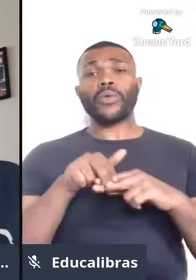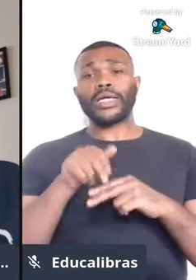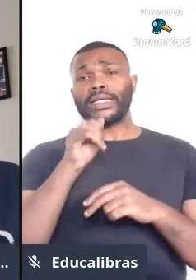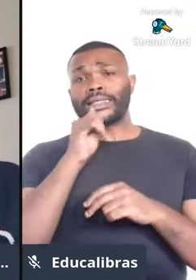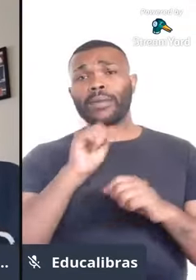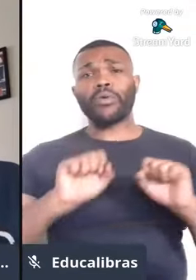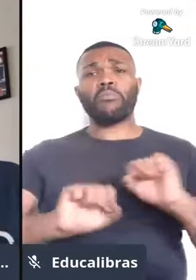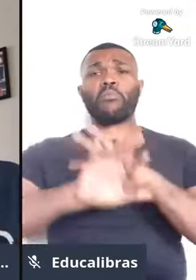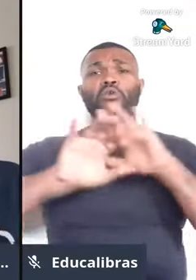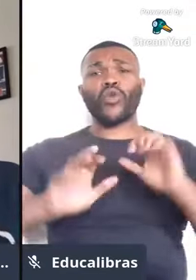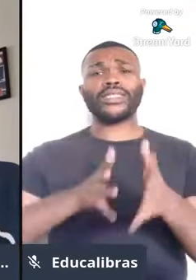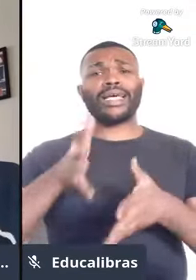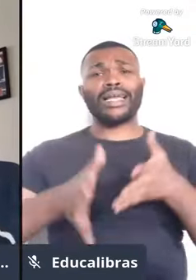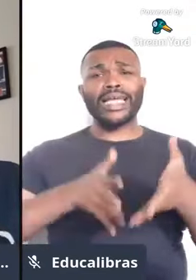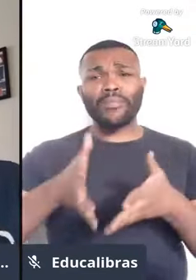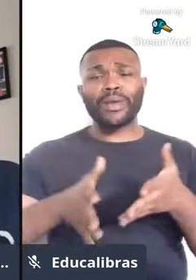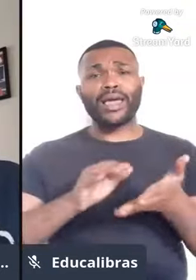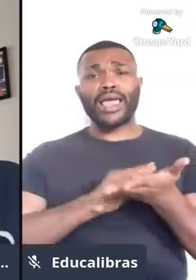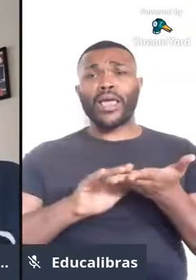Libras e não sei ler em Braille.